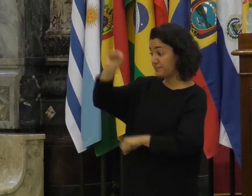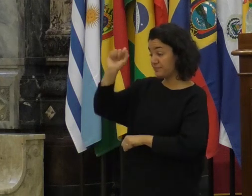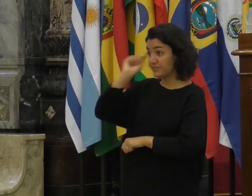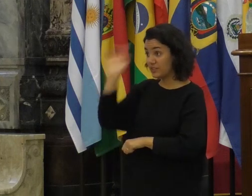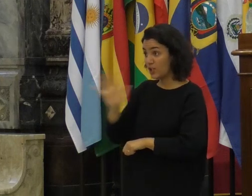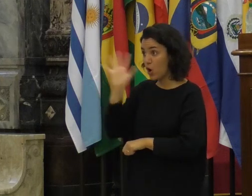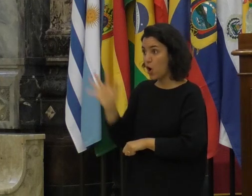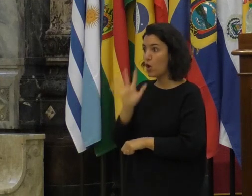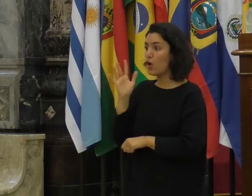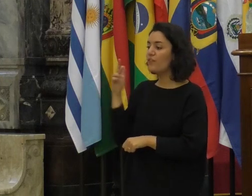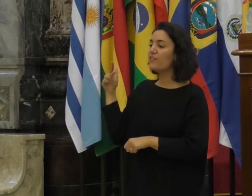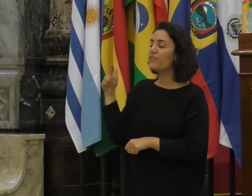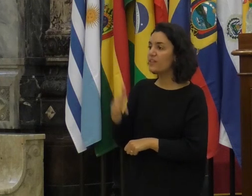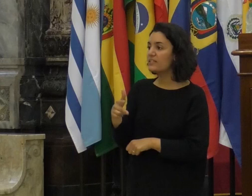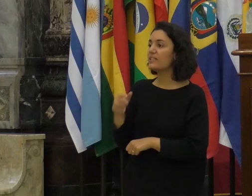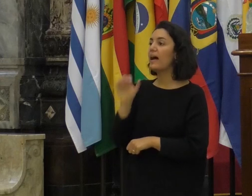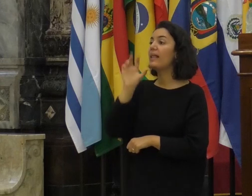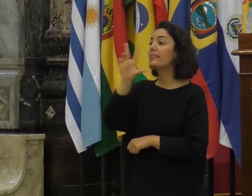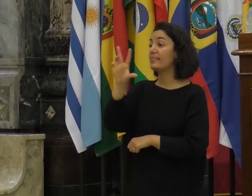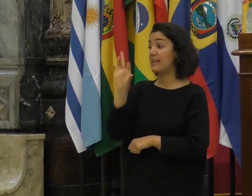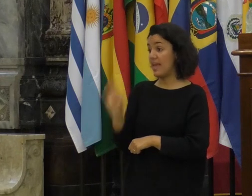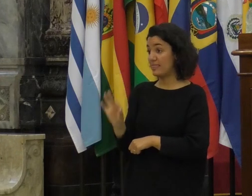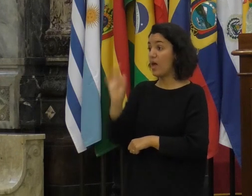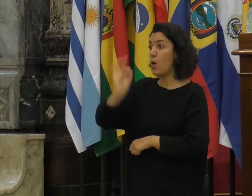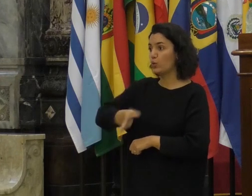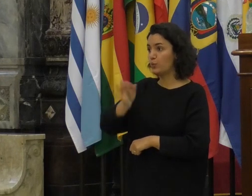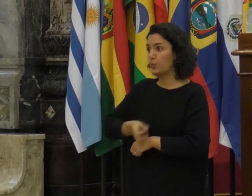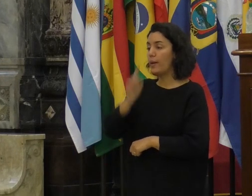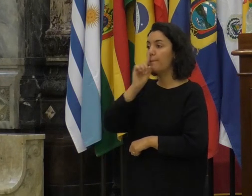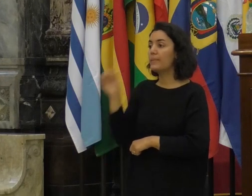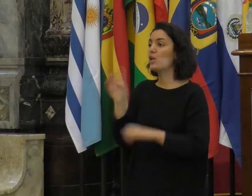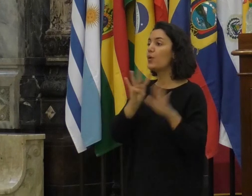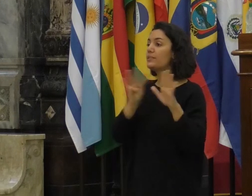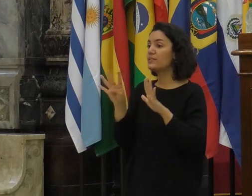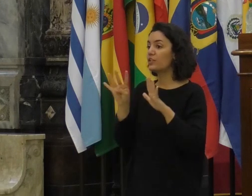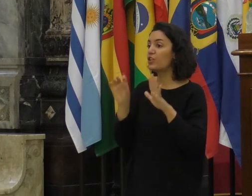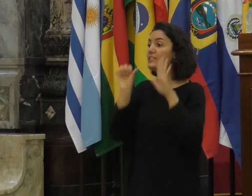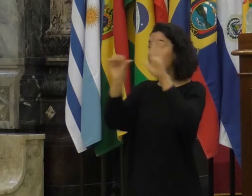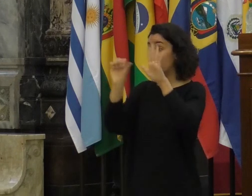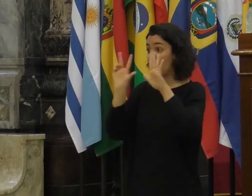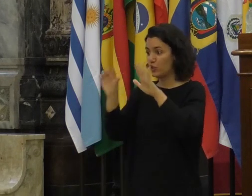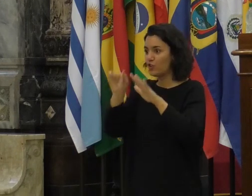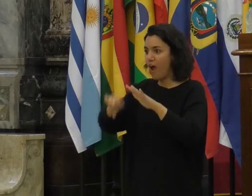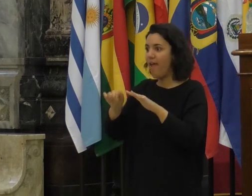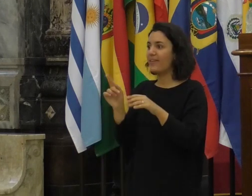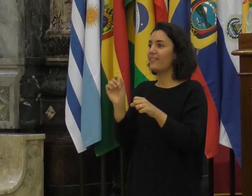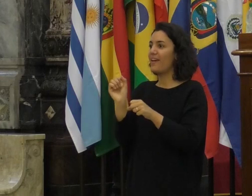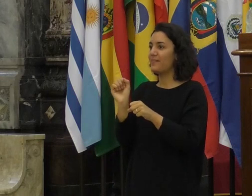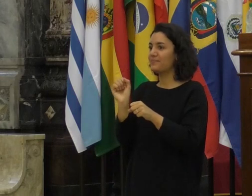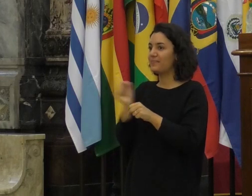psicólogo está fechado el 30 de octubre de 1968, que es mañana, el aniversario